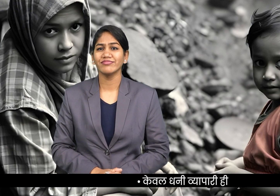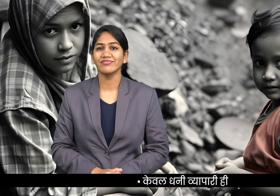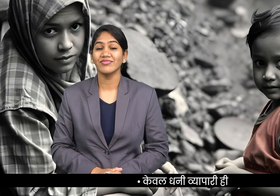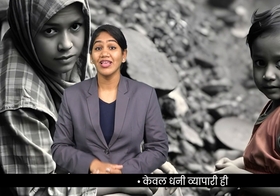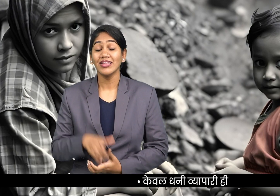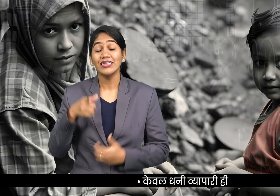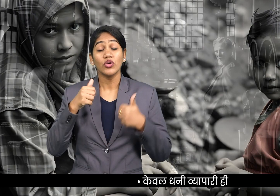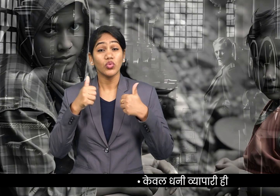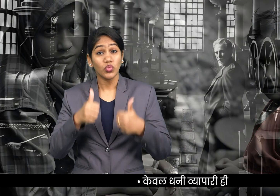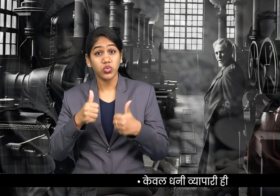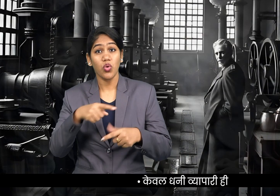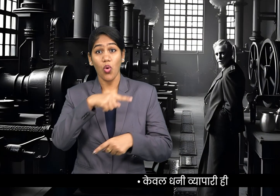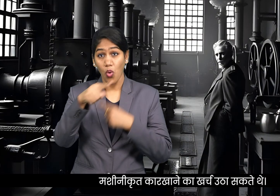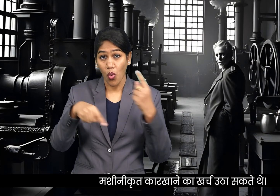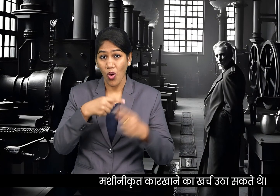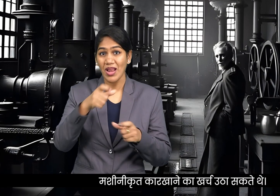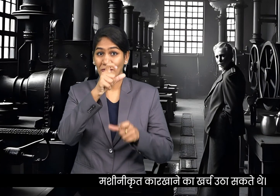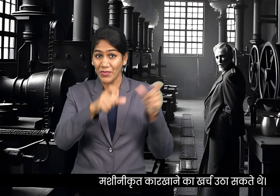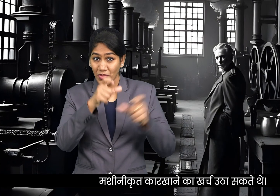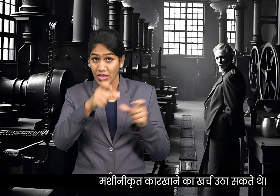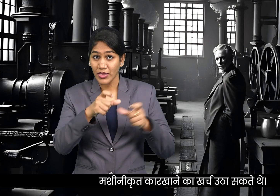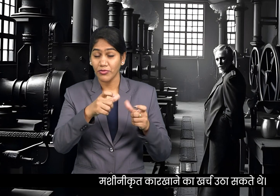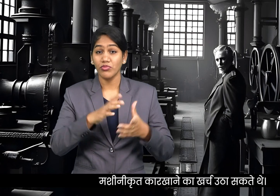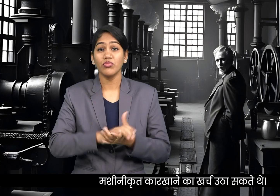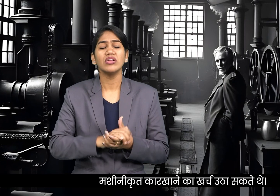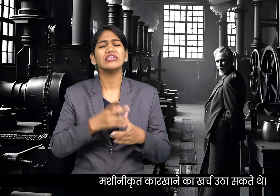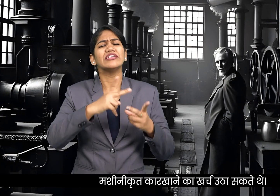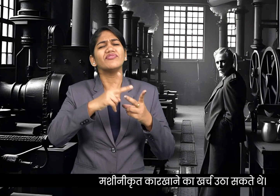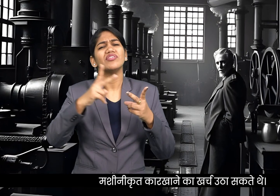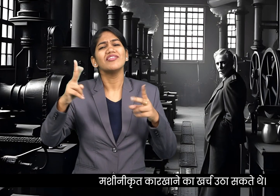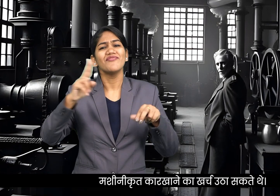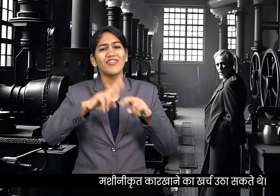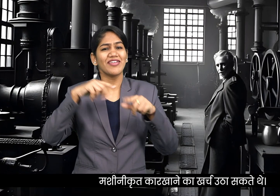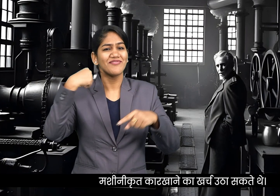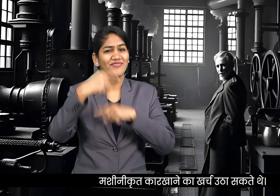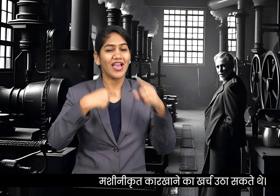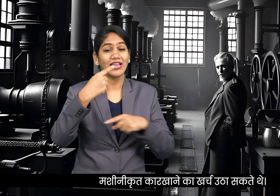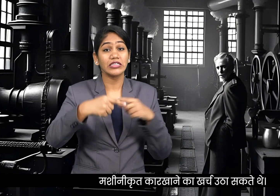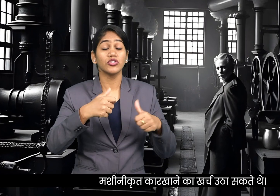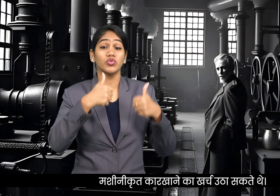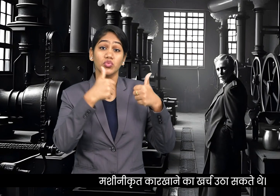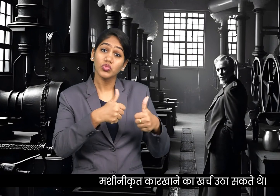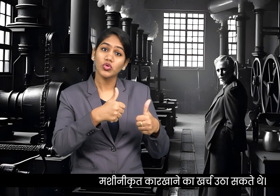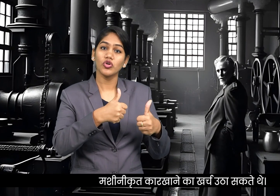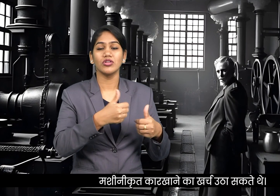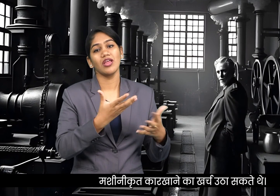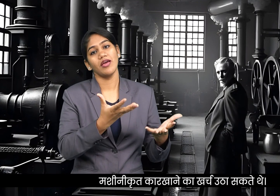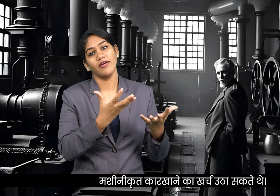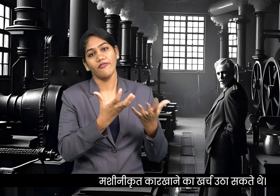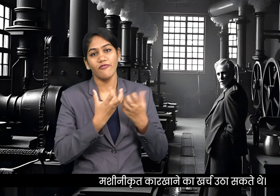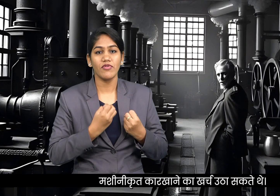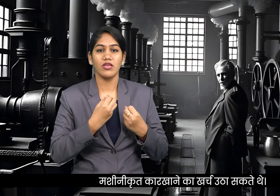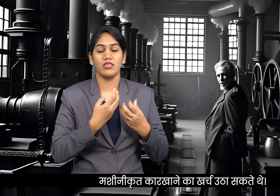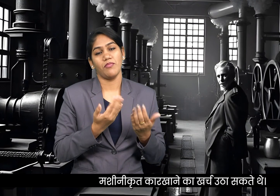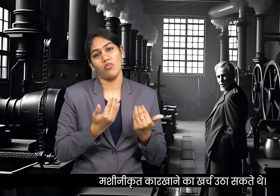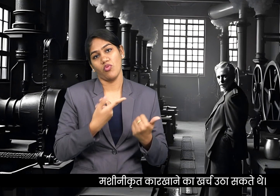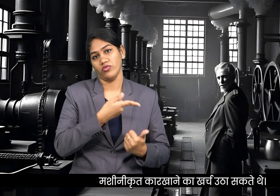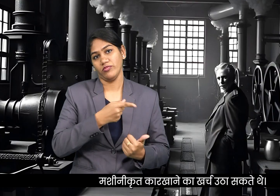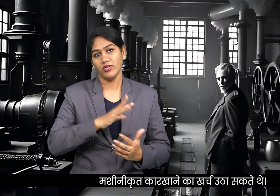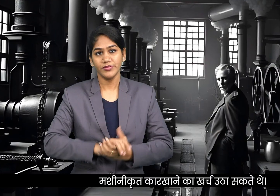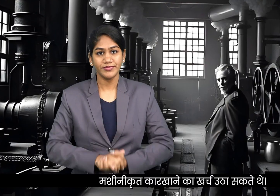केवल धनी व्यापारी ही मशीनीकृत कारखाने का खर्च उठा सकते थे।